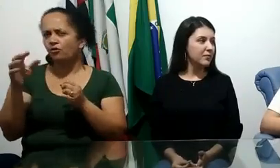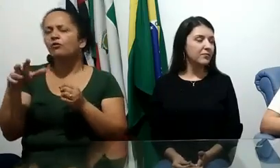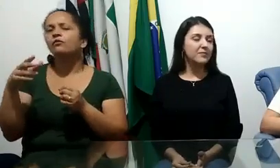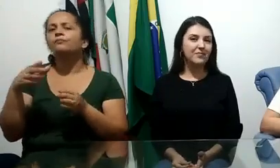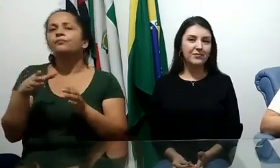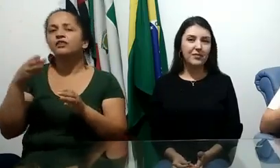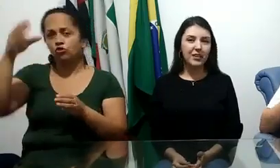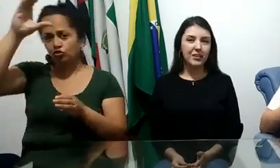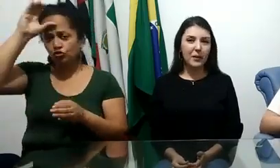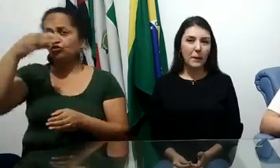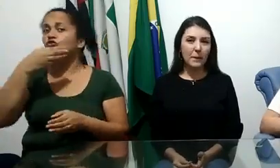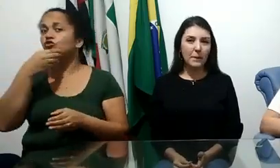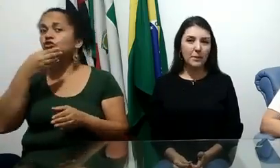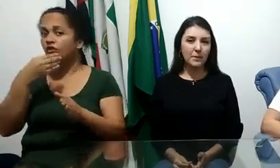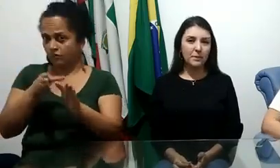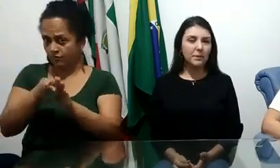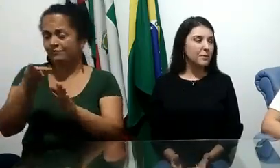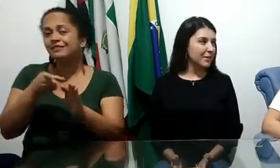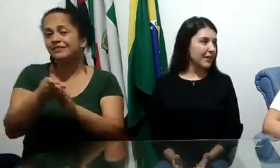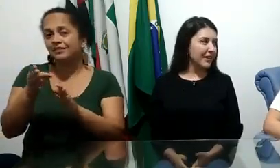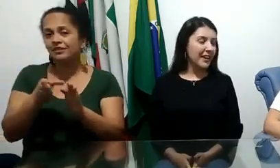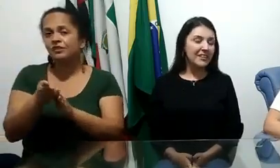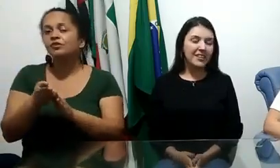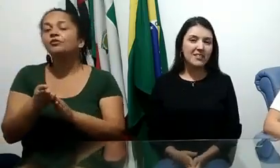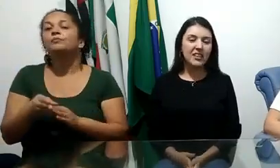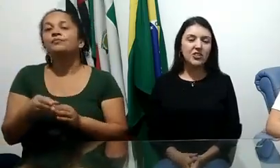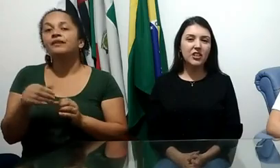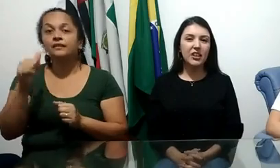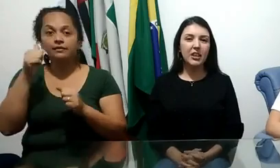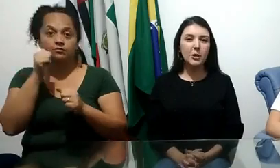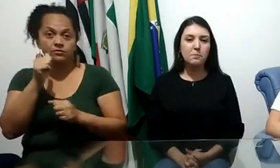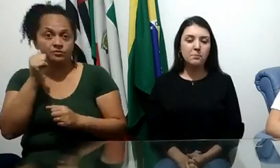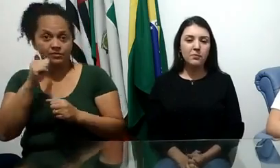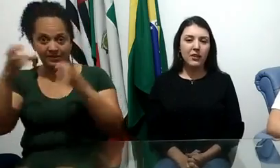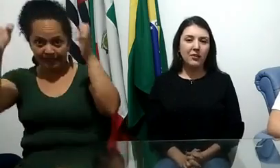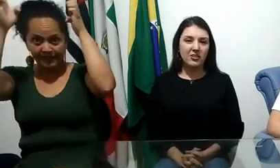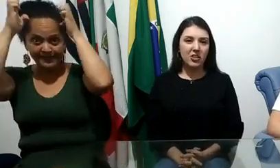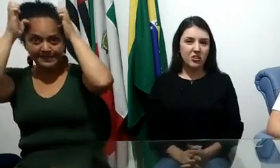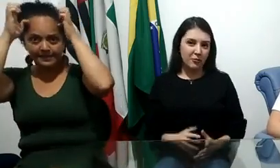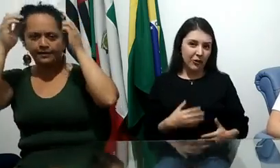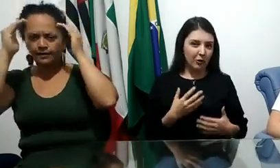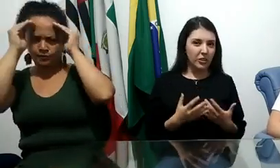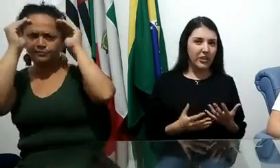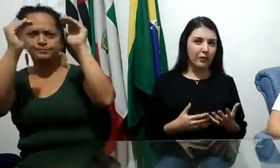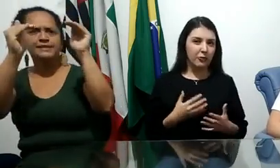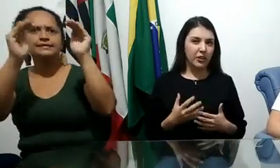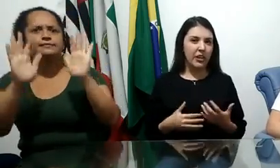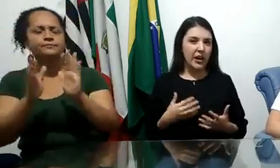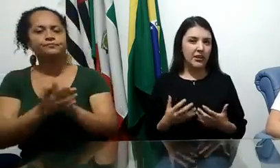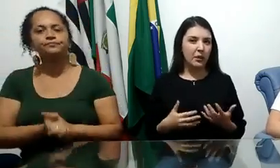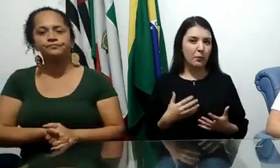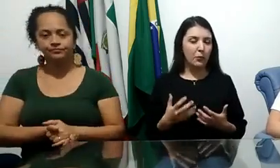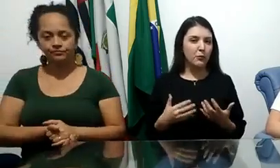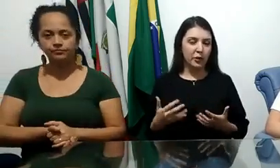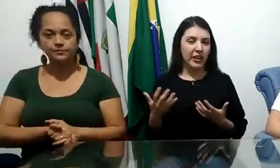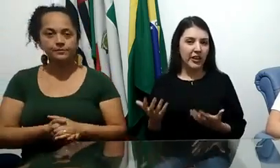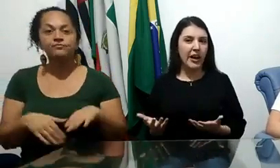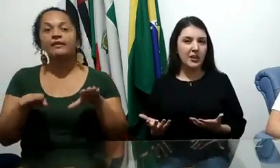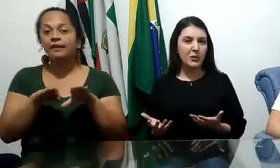no final, que aí a gente também vai falar um pouquinho. E é interessante que a gente falou que ela foi criada